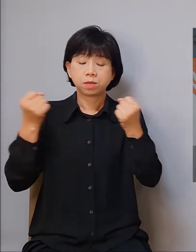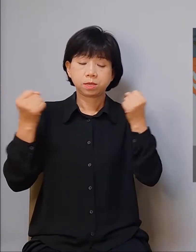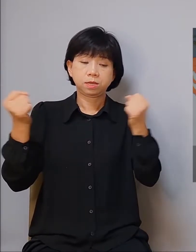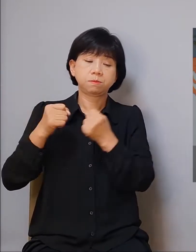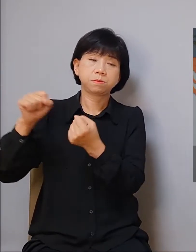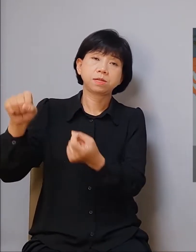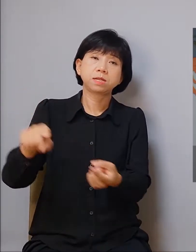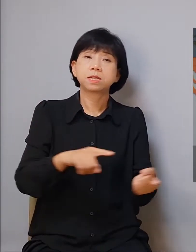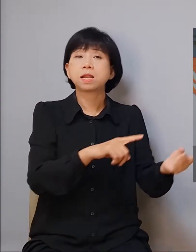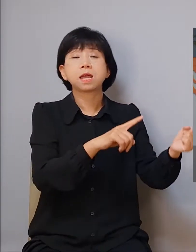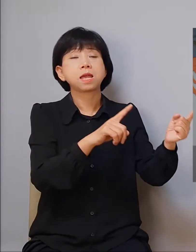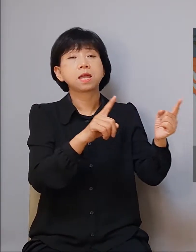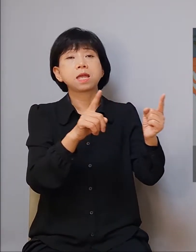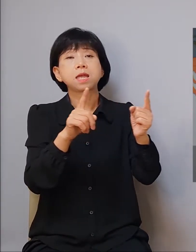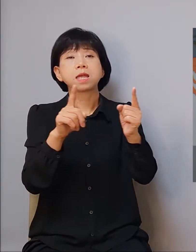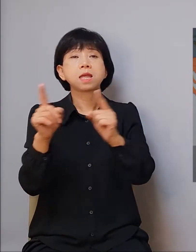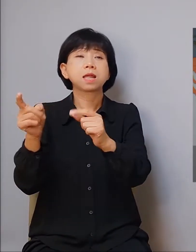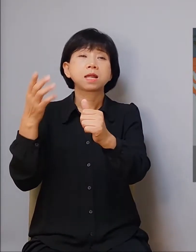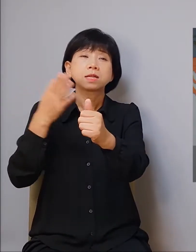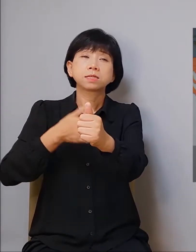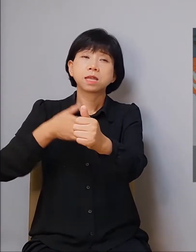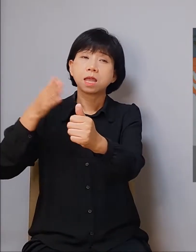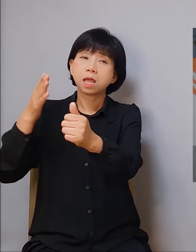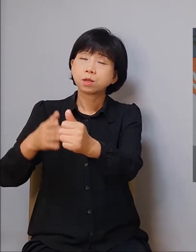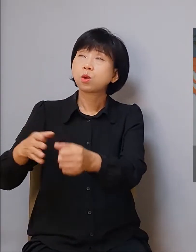내세요 힘을